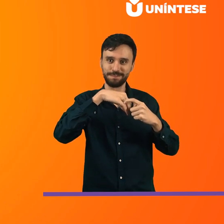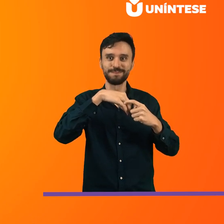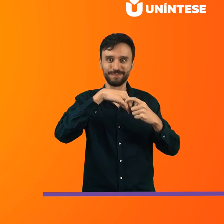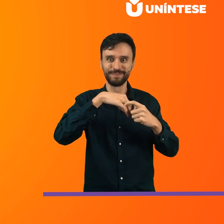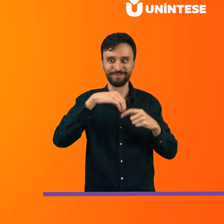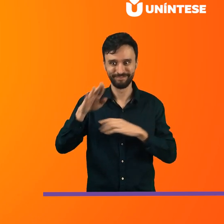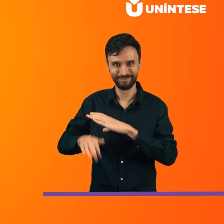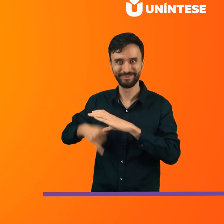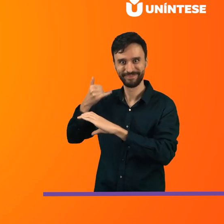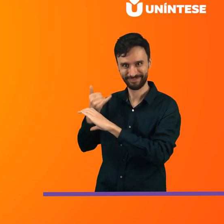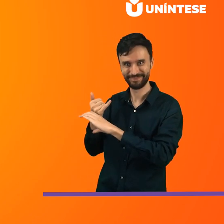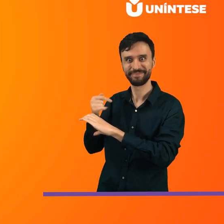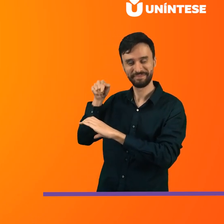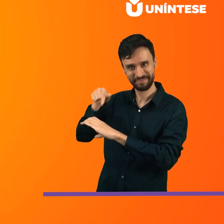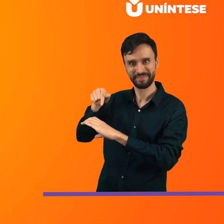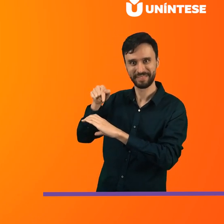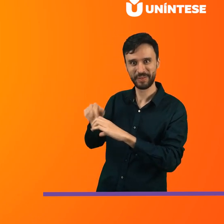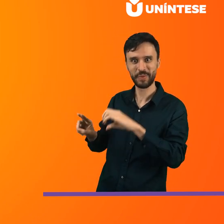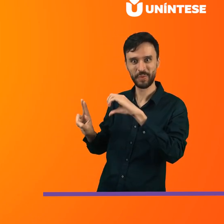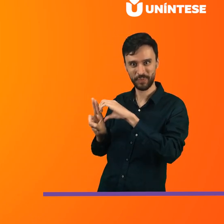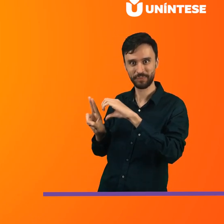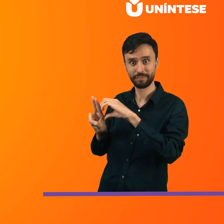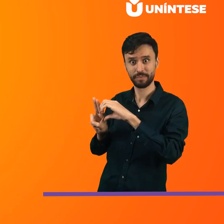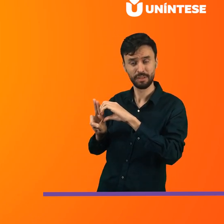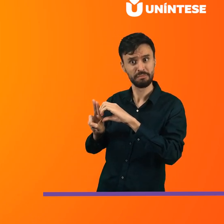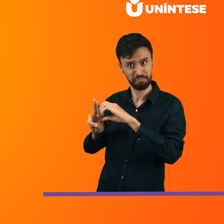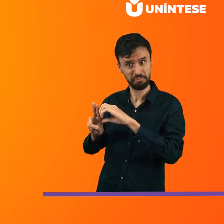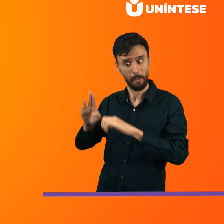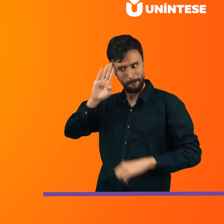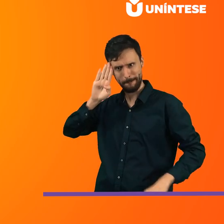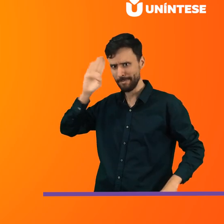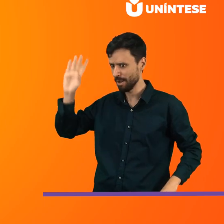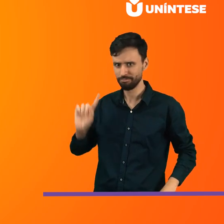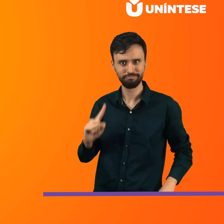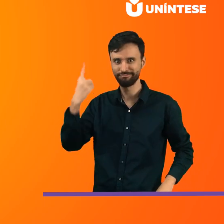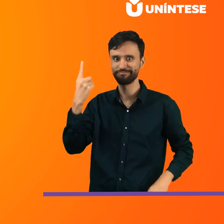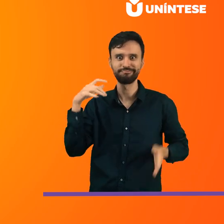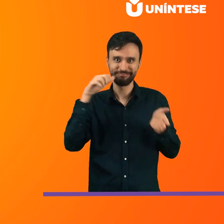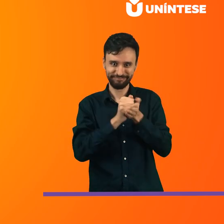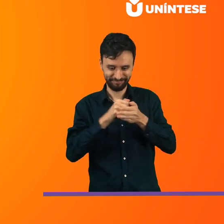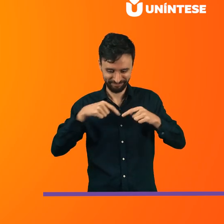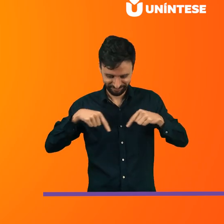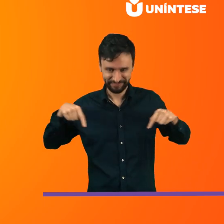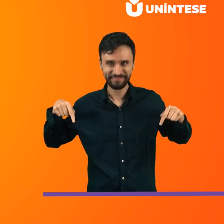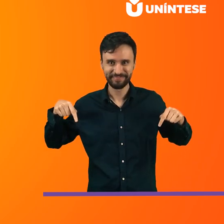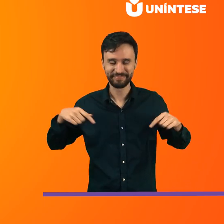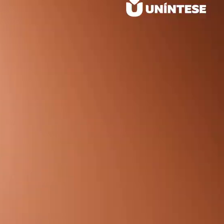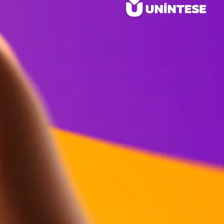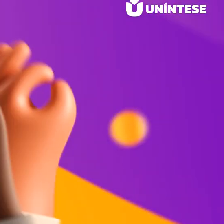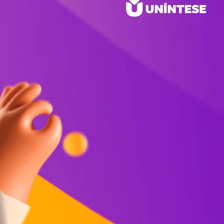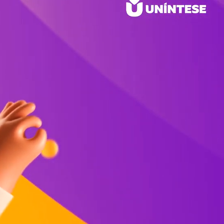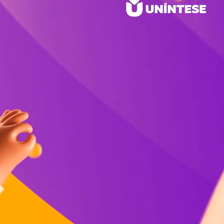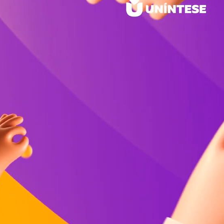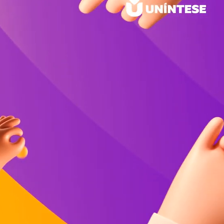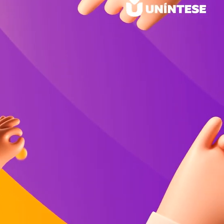as notificações aqui no canal e, não menos importante, inscrevam-se no canal aqui embaixo.